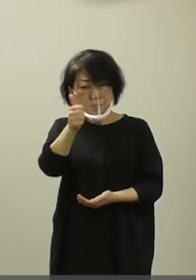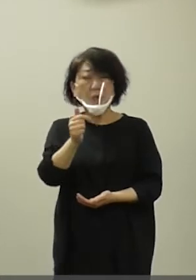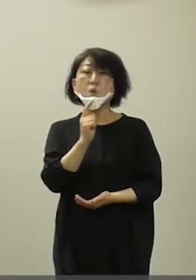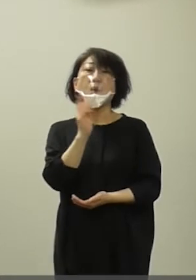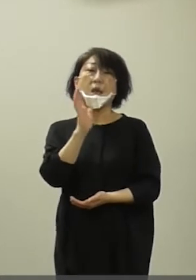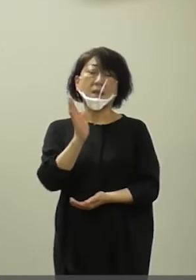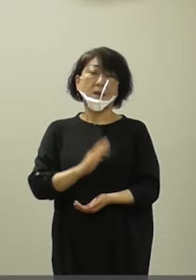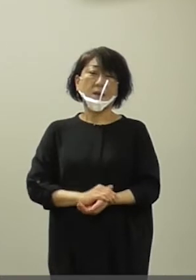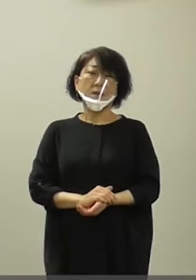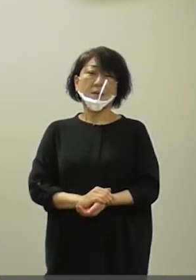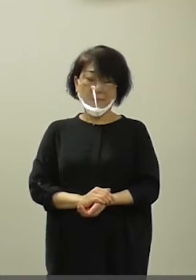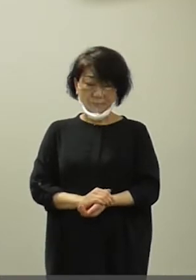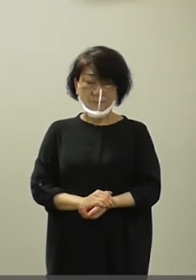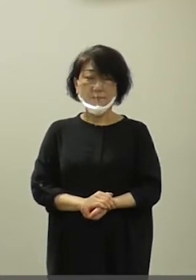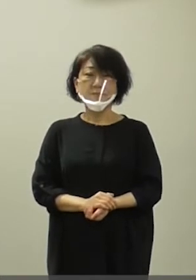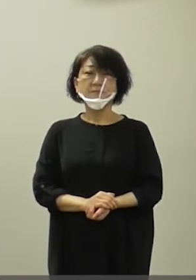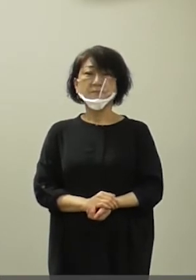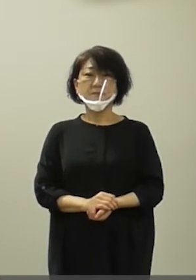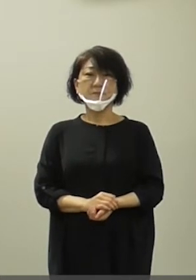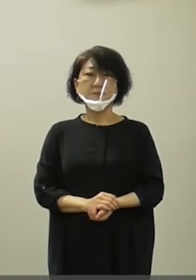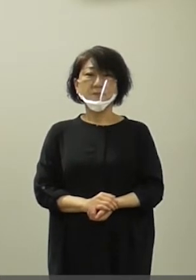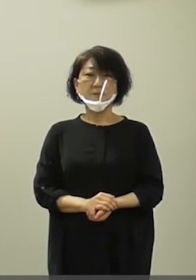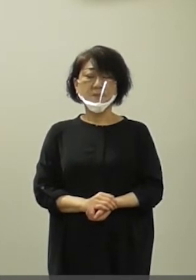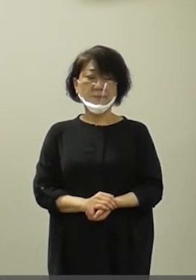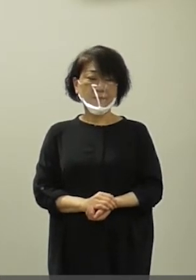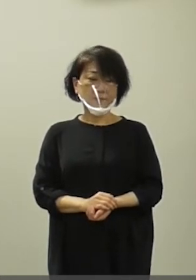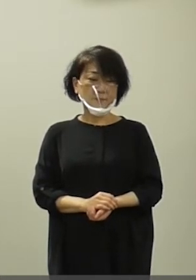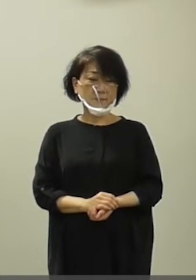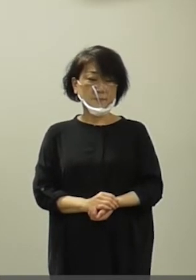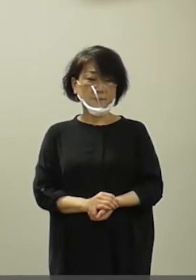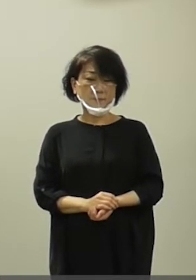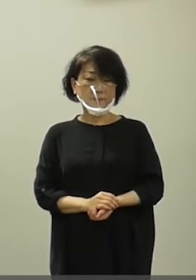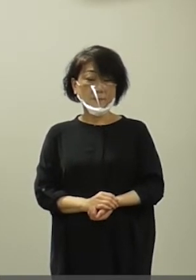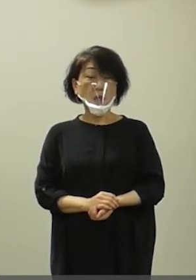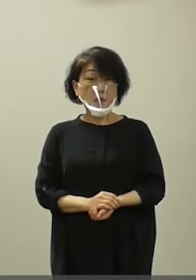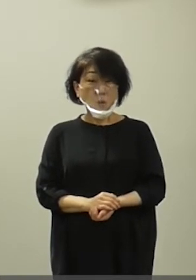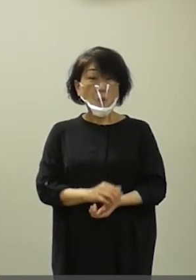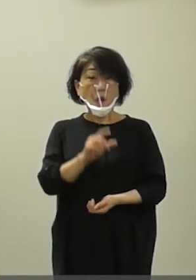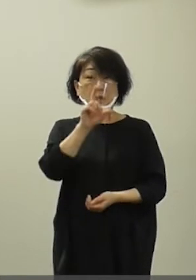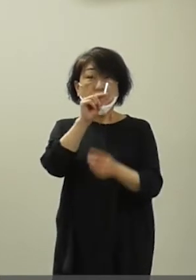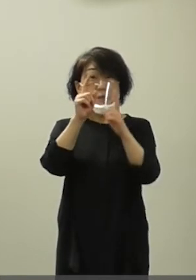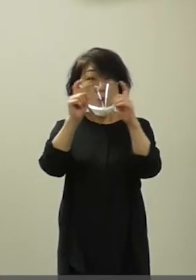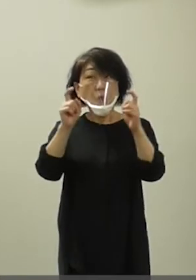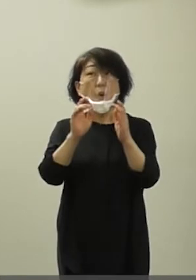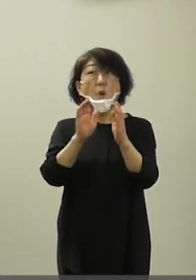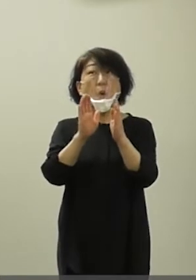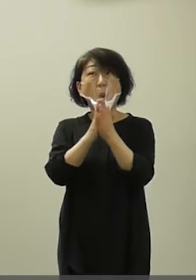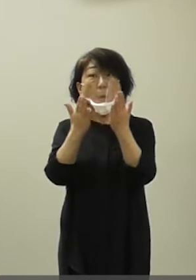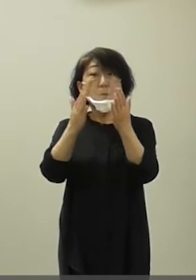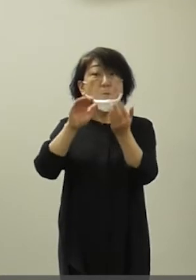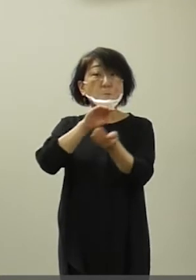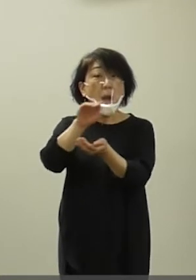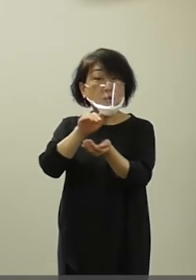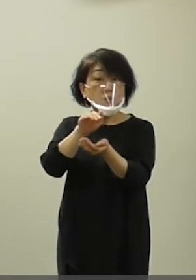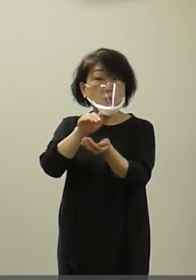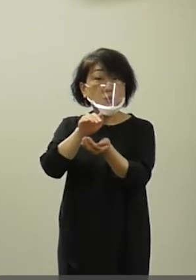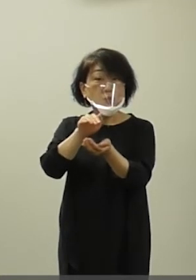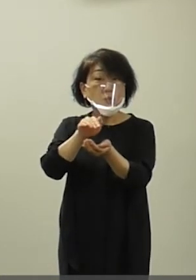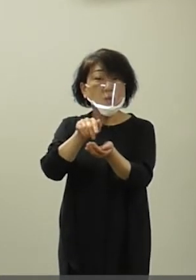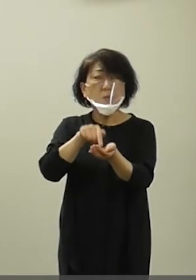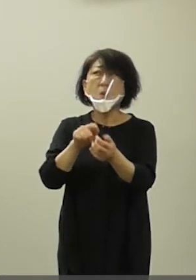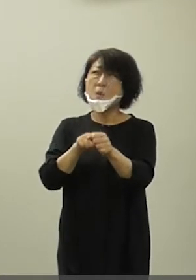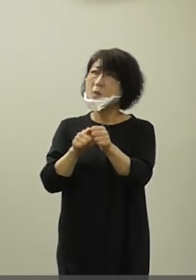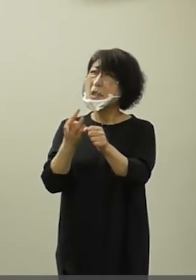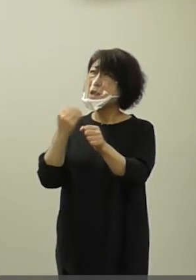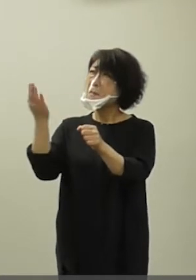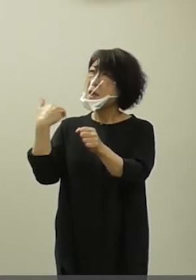たいと思いますnoすべての本丸でもですねあの数年前